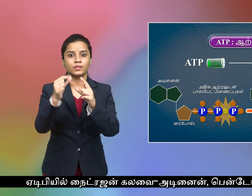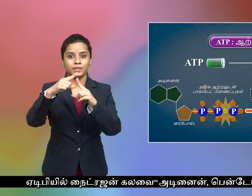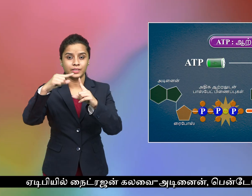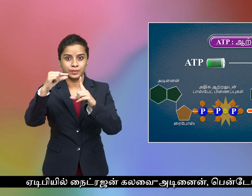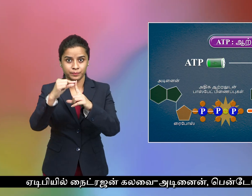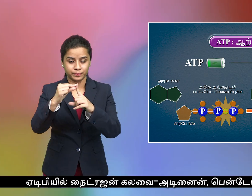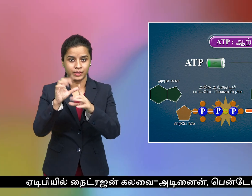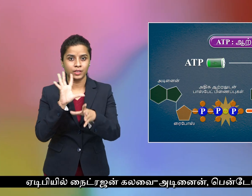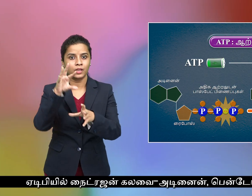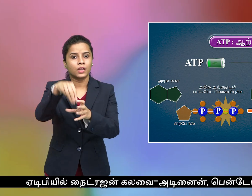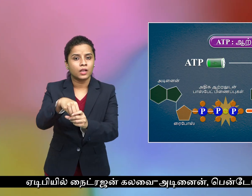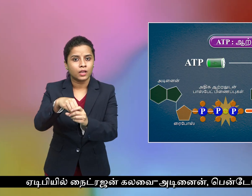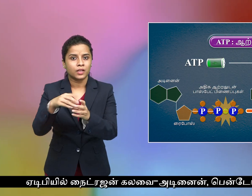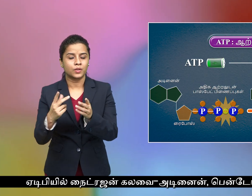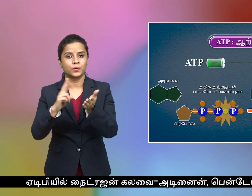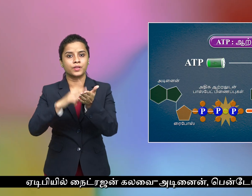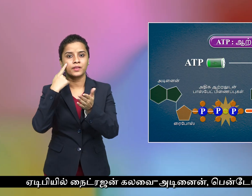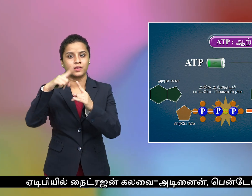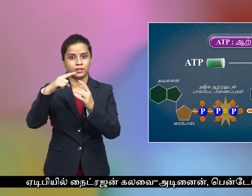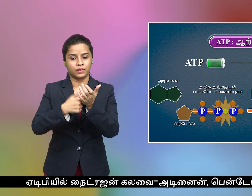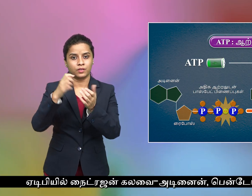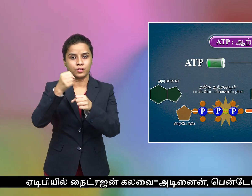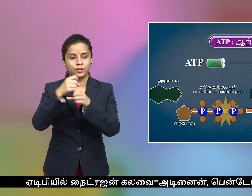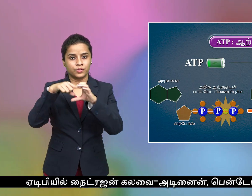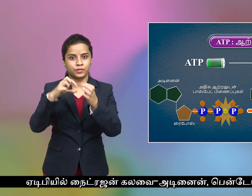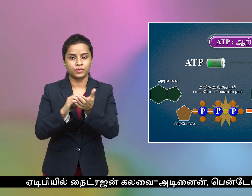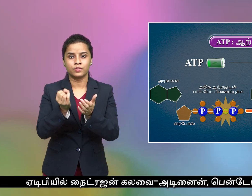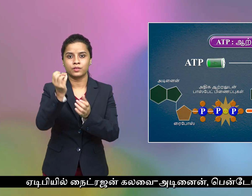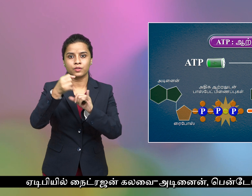ATPயில் நைட்ரஜன் கலவை அடினனைன் பென்டோஸ் சுகர் ரைபோஸ்